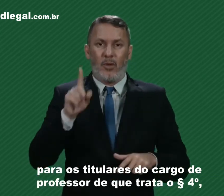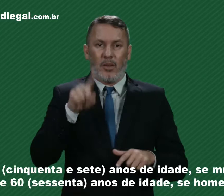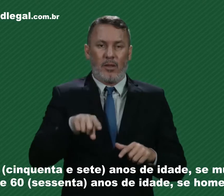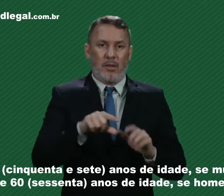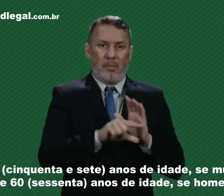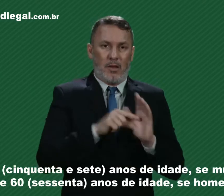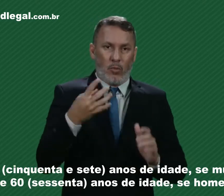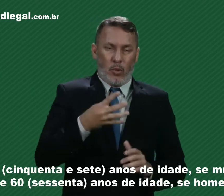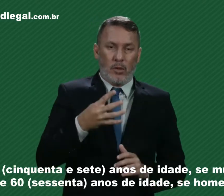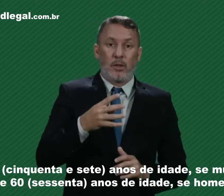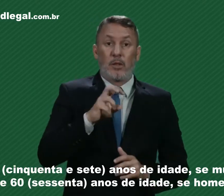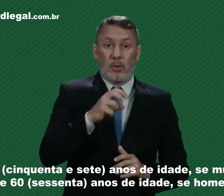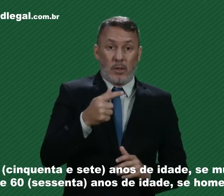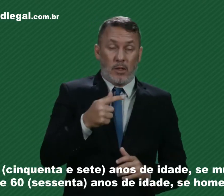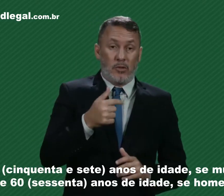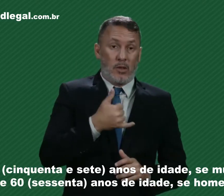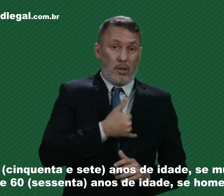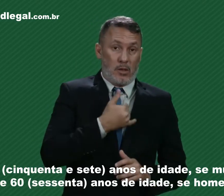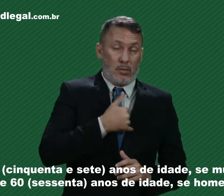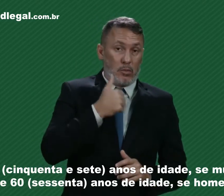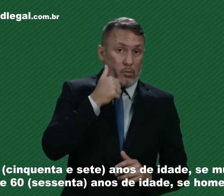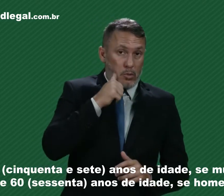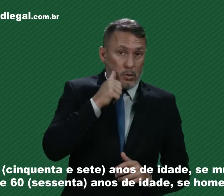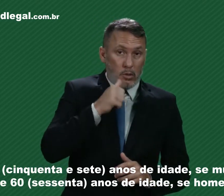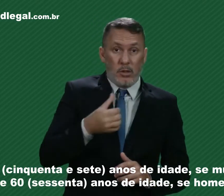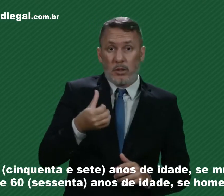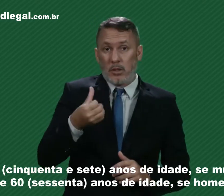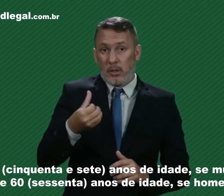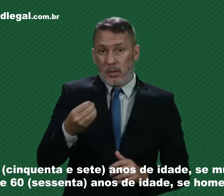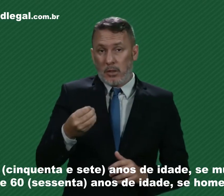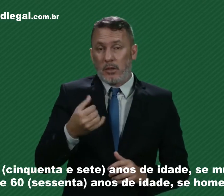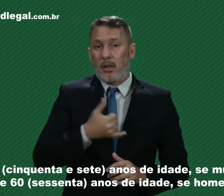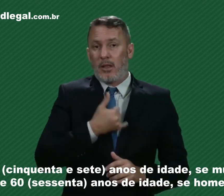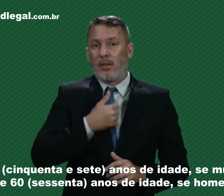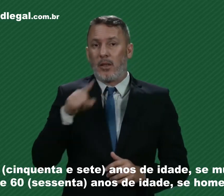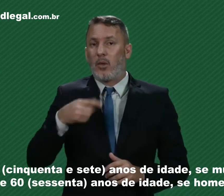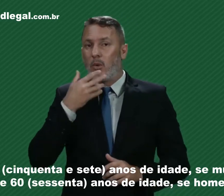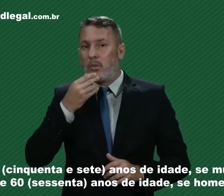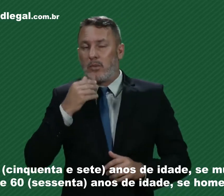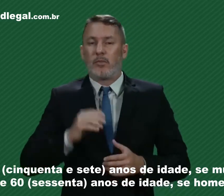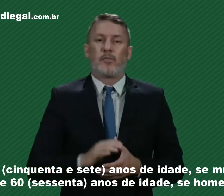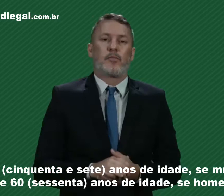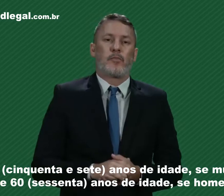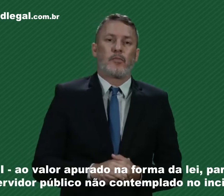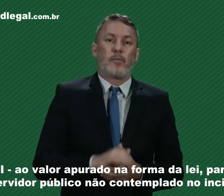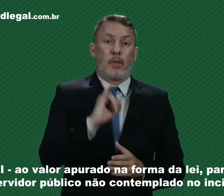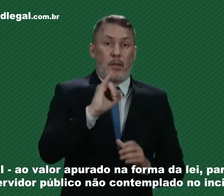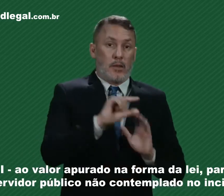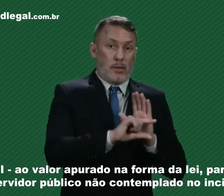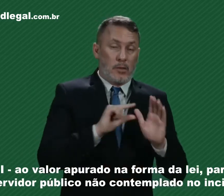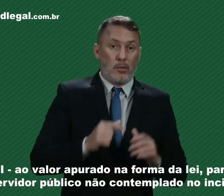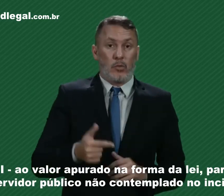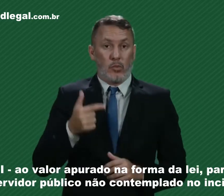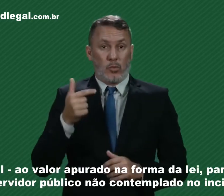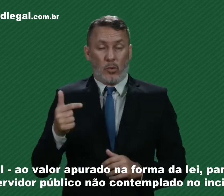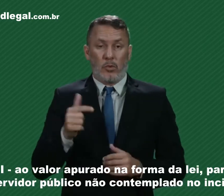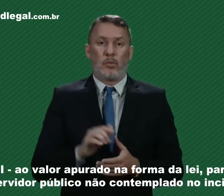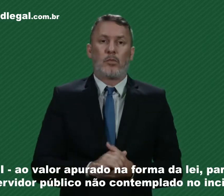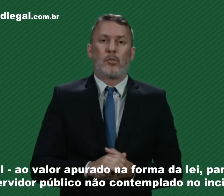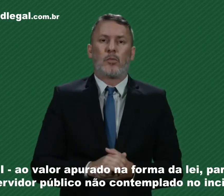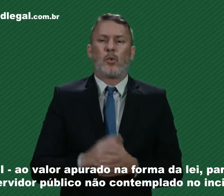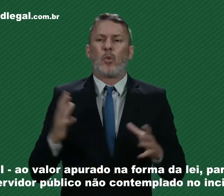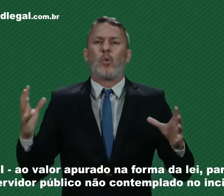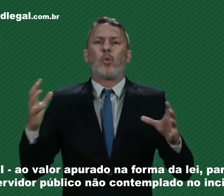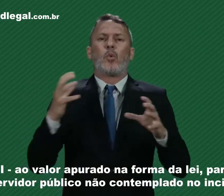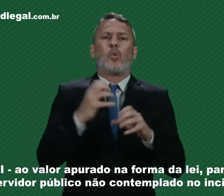4º, 57 anos de idade se mulher e 60 anos de idade se homem. Inciso 2. Ao